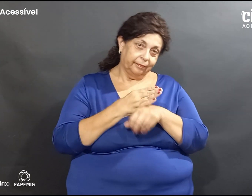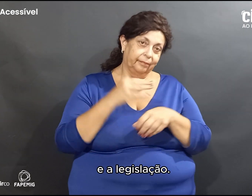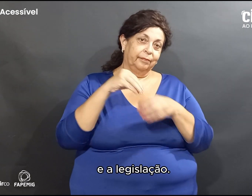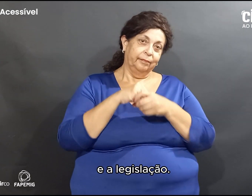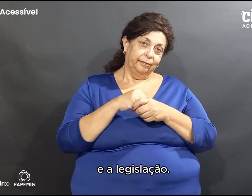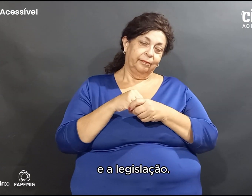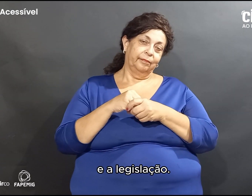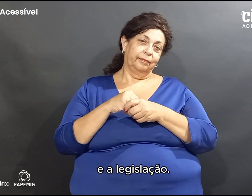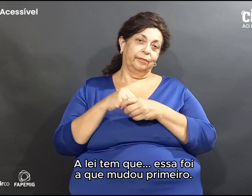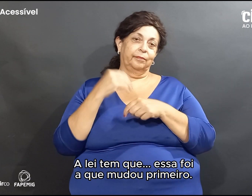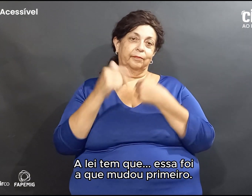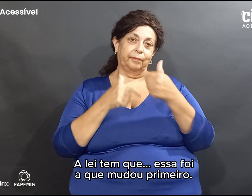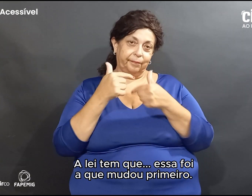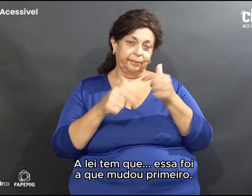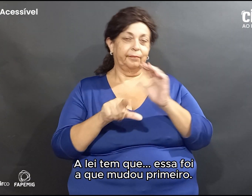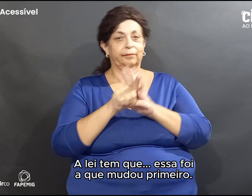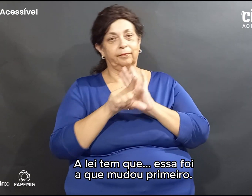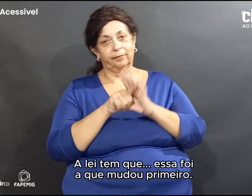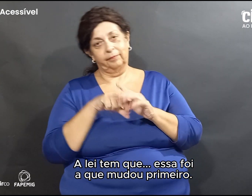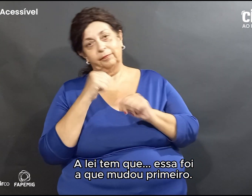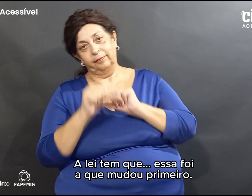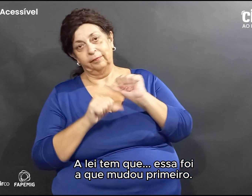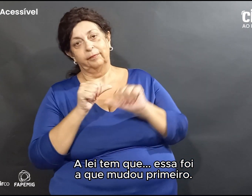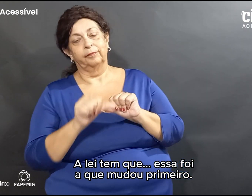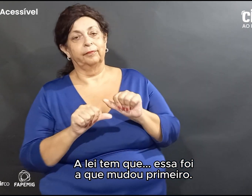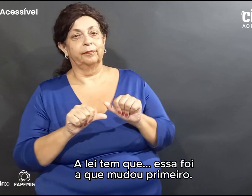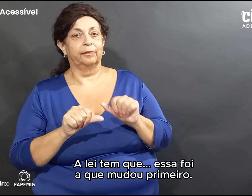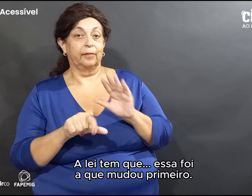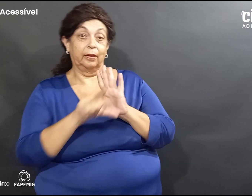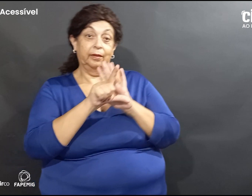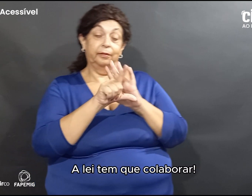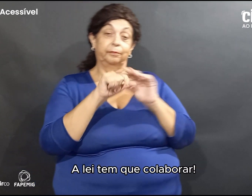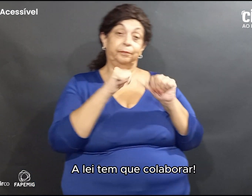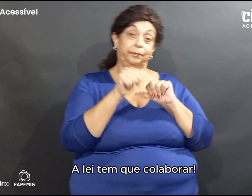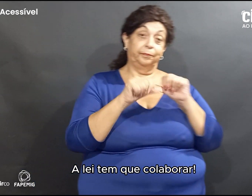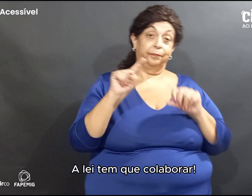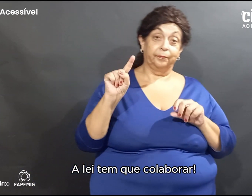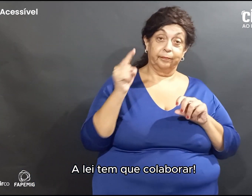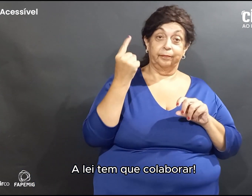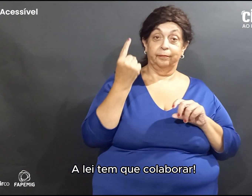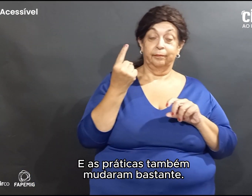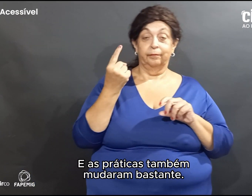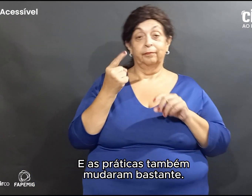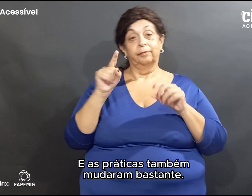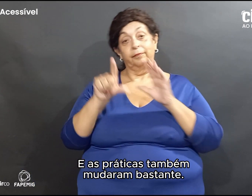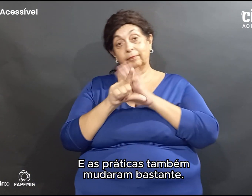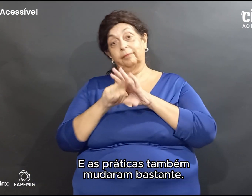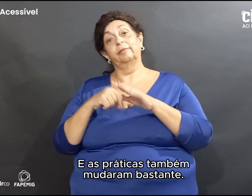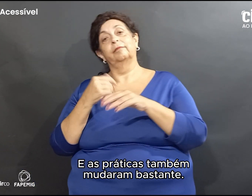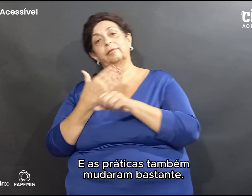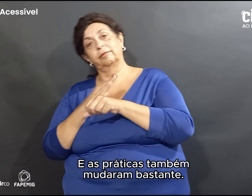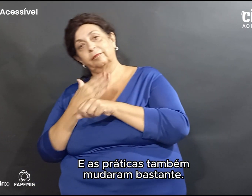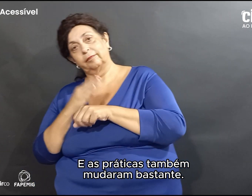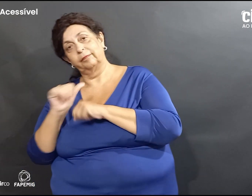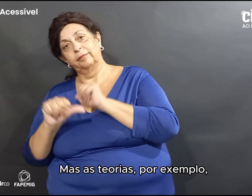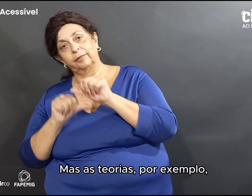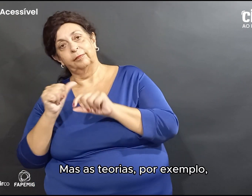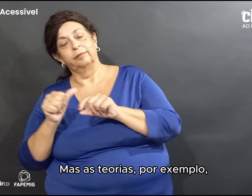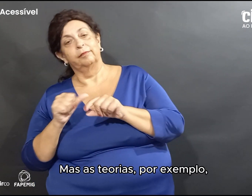a legislação. A lei tem que... Essa foi a que mudou primeiro. A lei tem que colaborar. E as práticas também mudaram bastante. Mas